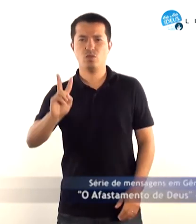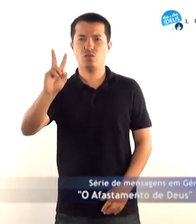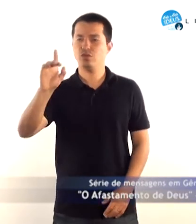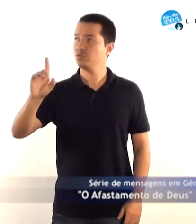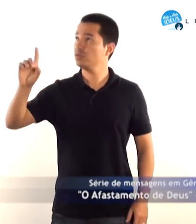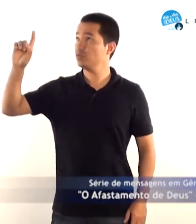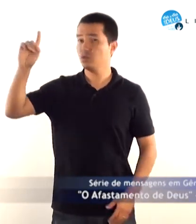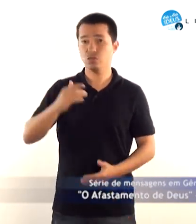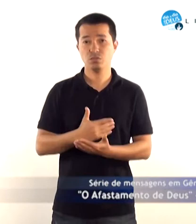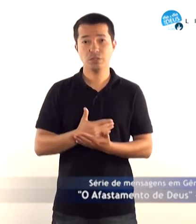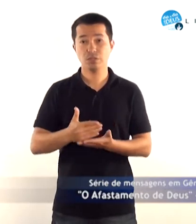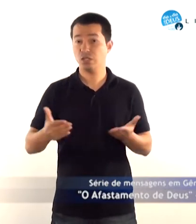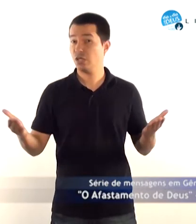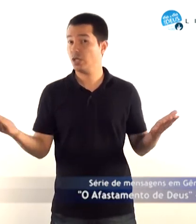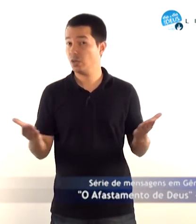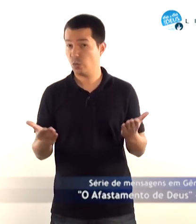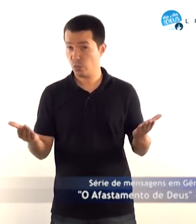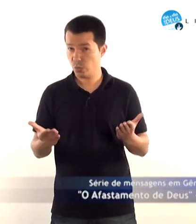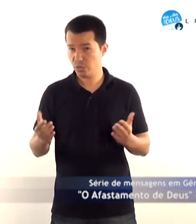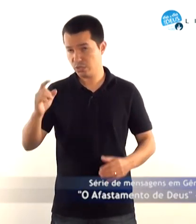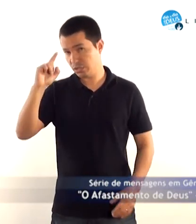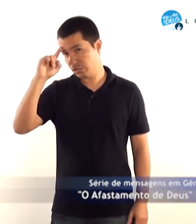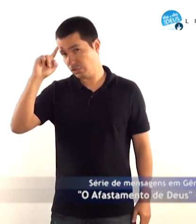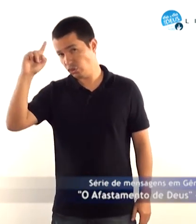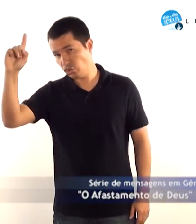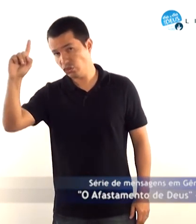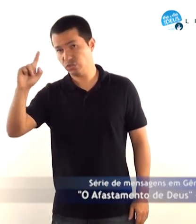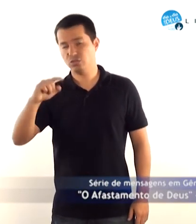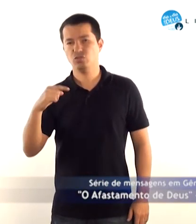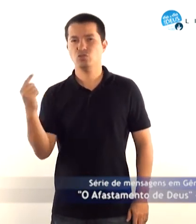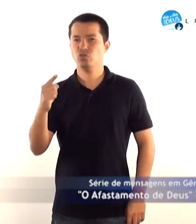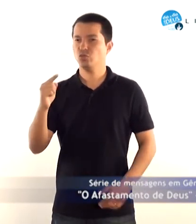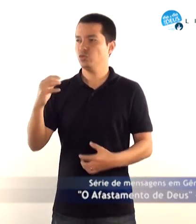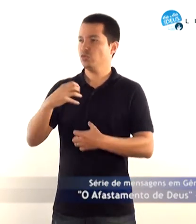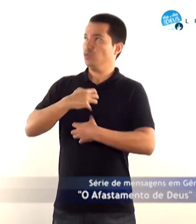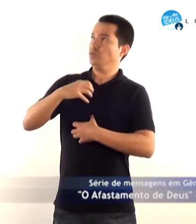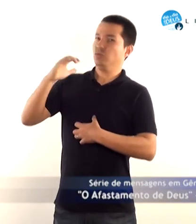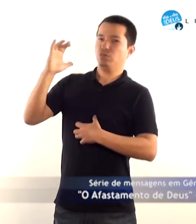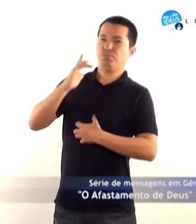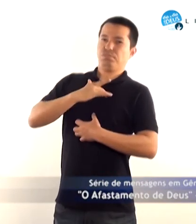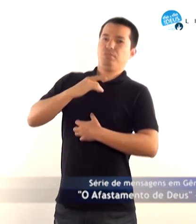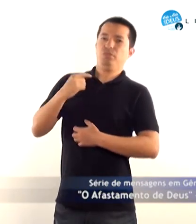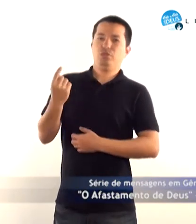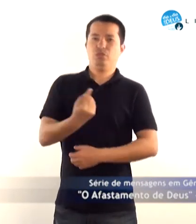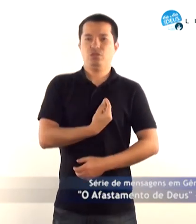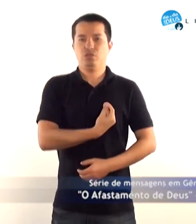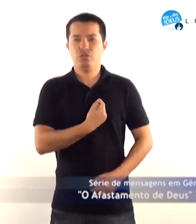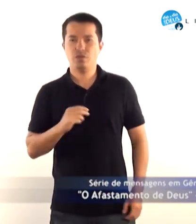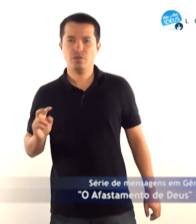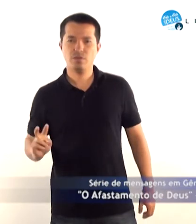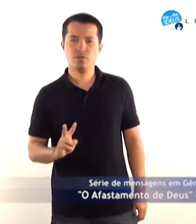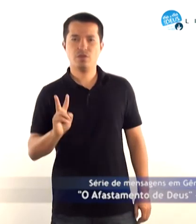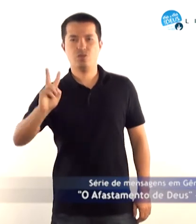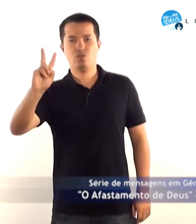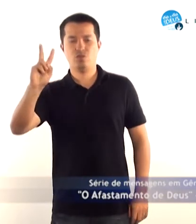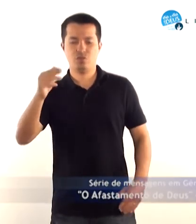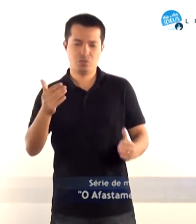começou hoje. O dia dos valores de Deus vai começar agora. O dia da ideologia cair fora e ficar o valor